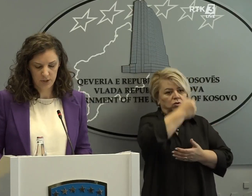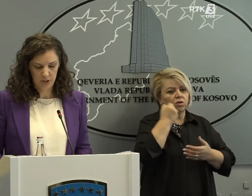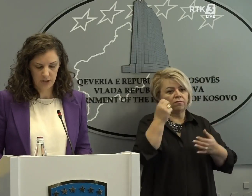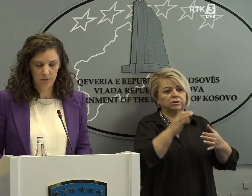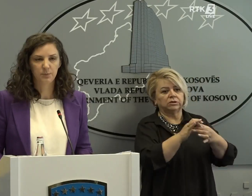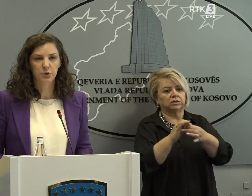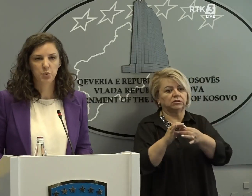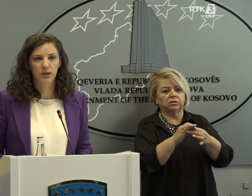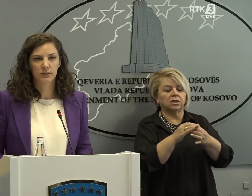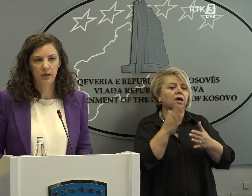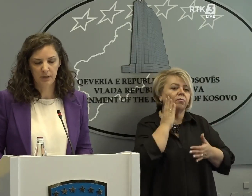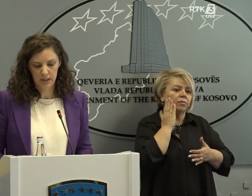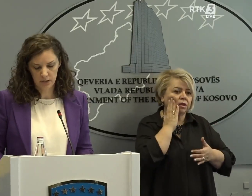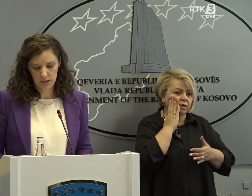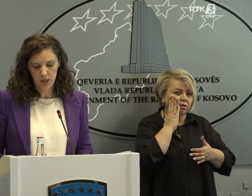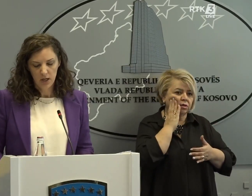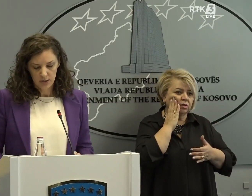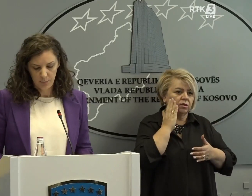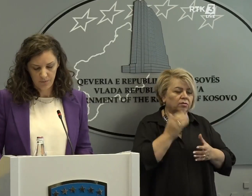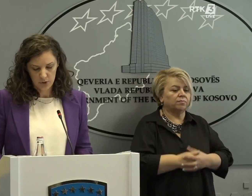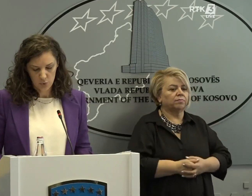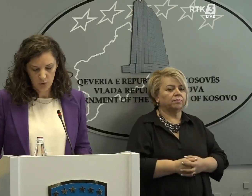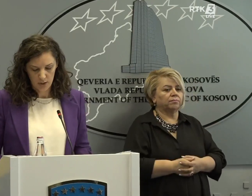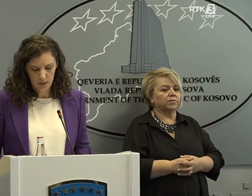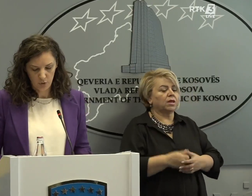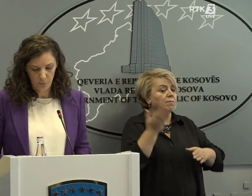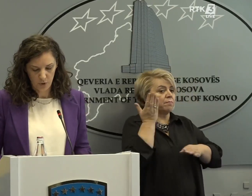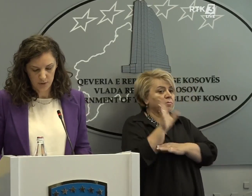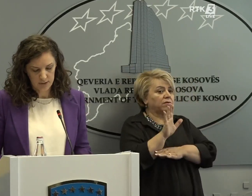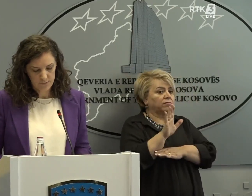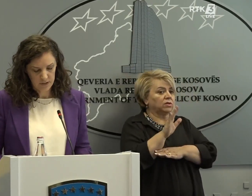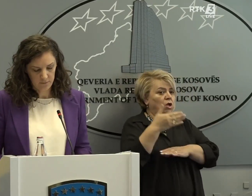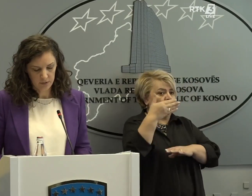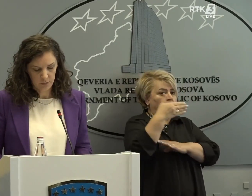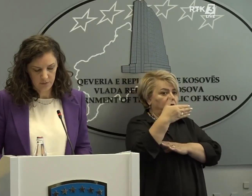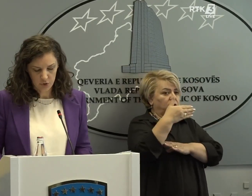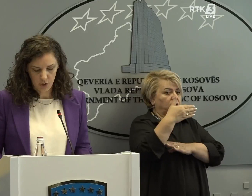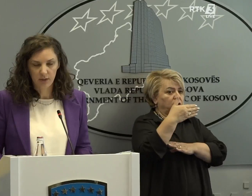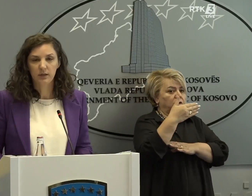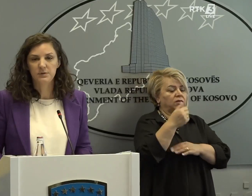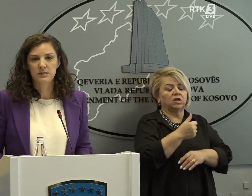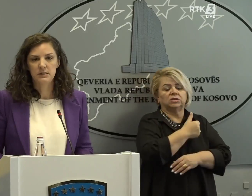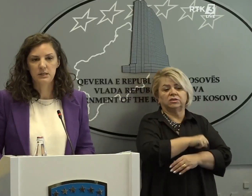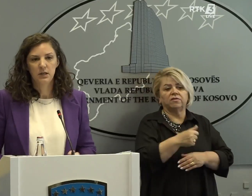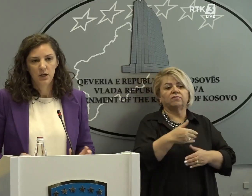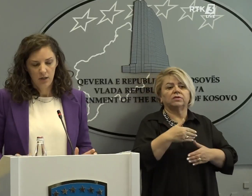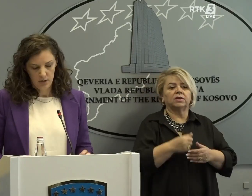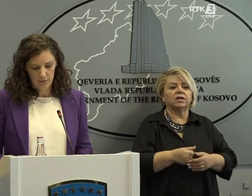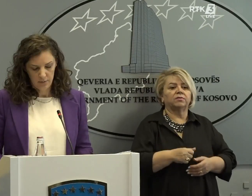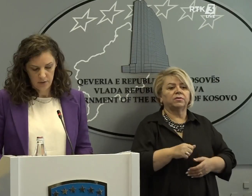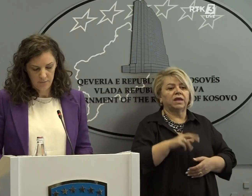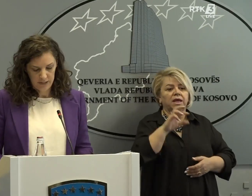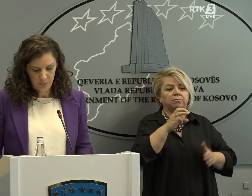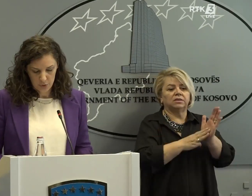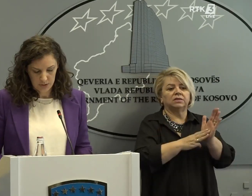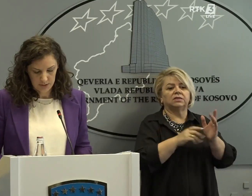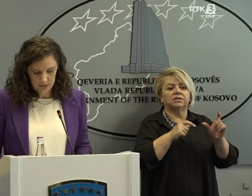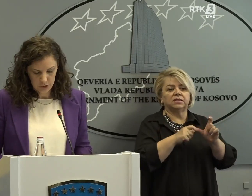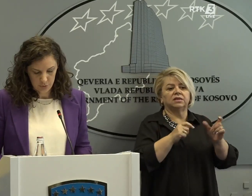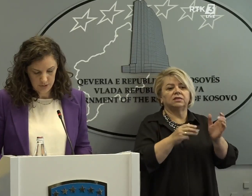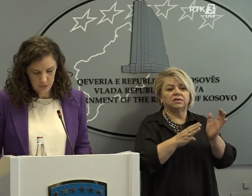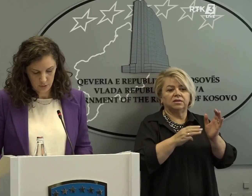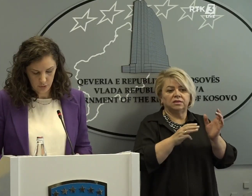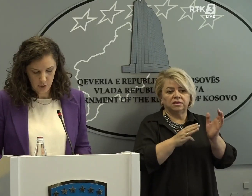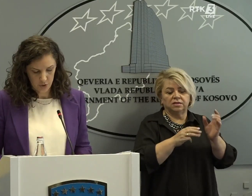Kosovës dhe Shteteve të Bashkuara të Amerikës, të përfaqësuar nga Korporata e Sfidave të Mijëvjeçarit MCC në vlerë